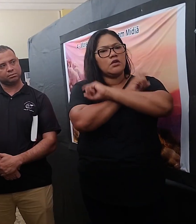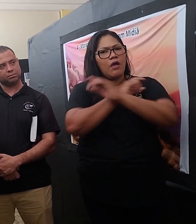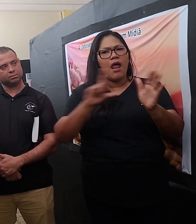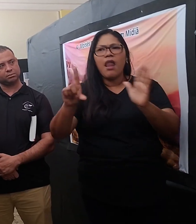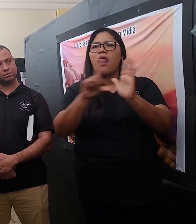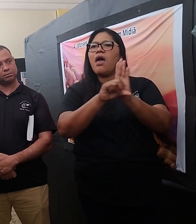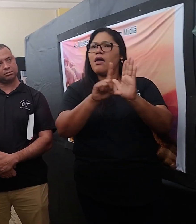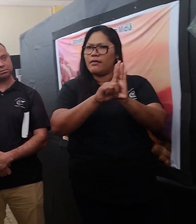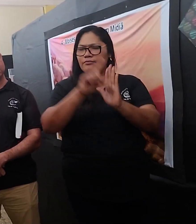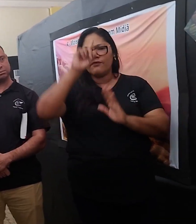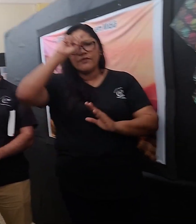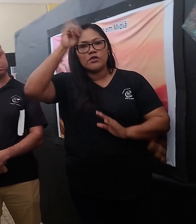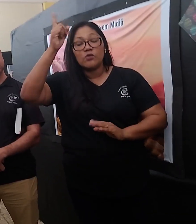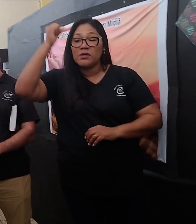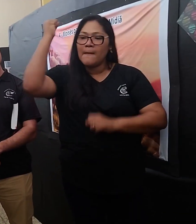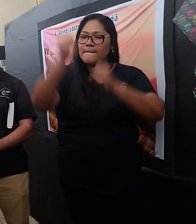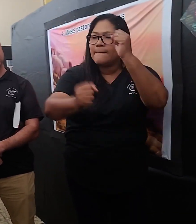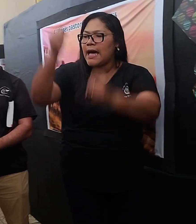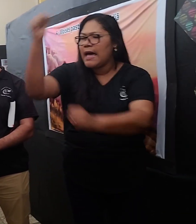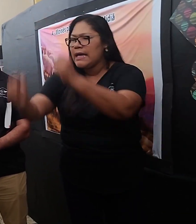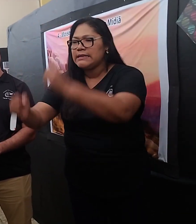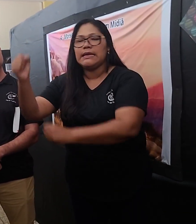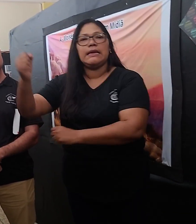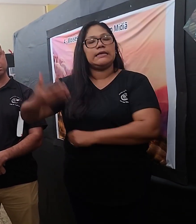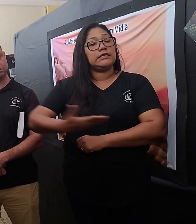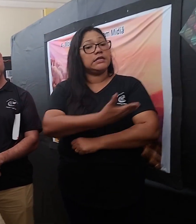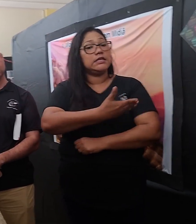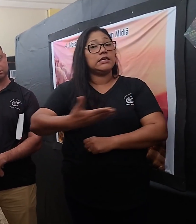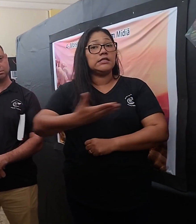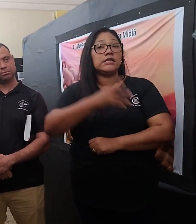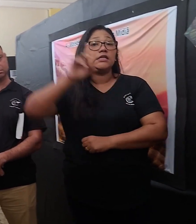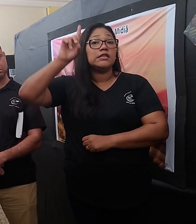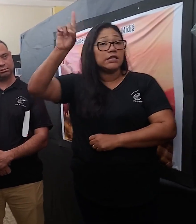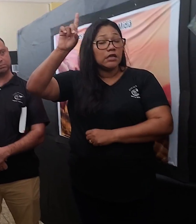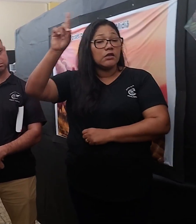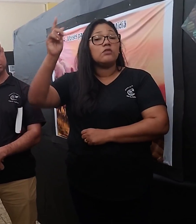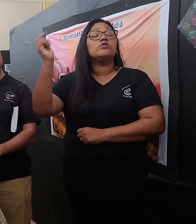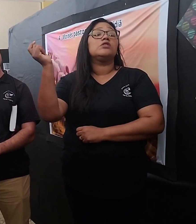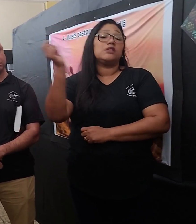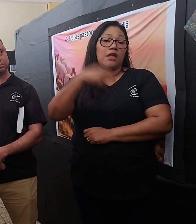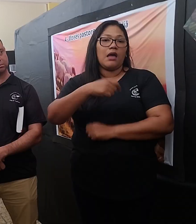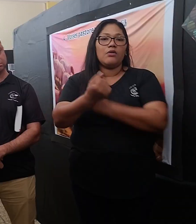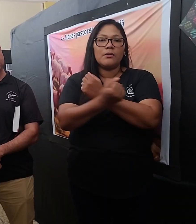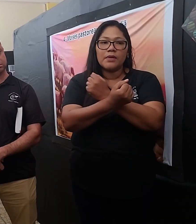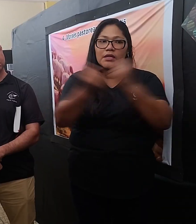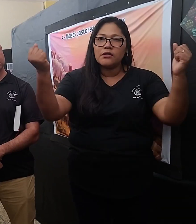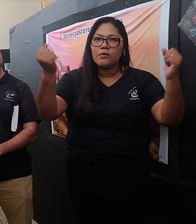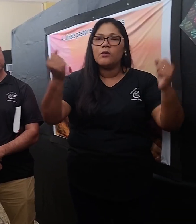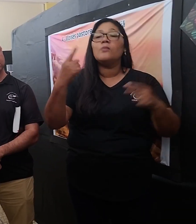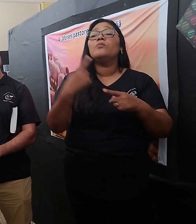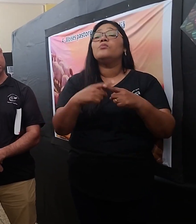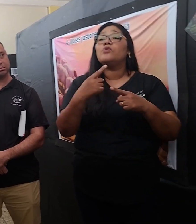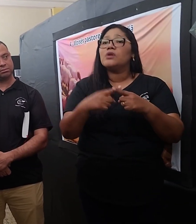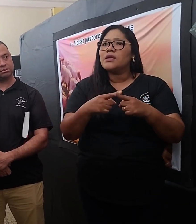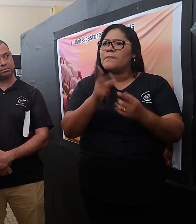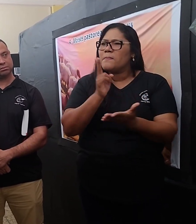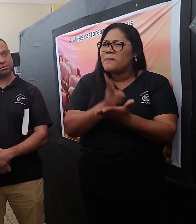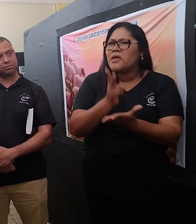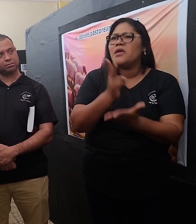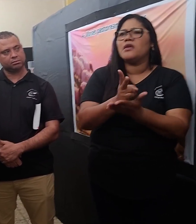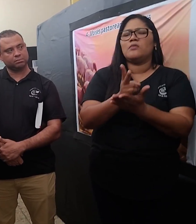de infanticídio, de matar as crianças, que Deus manda um libertador. Mesmo o povo passando por dificuldade,